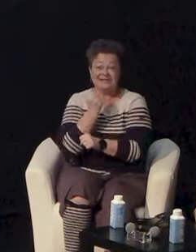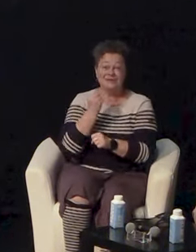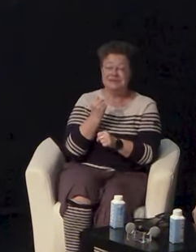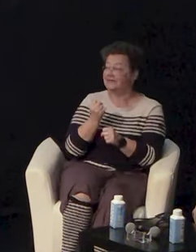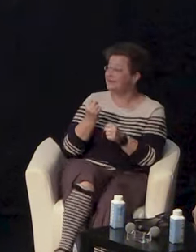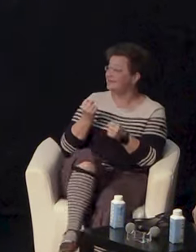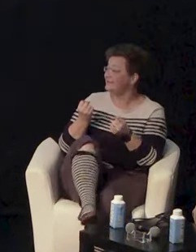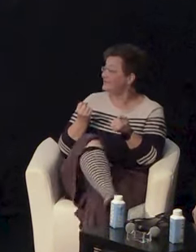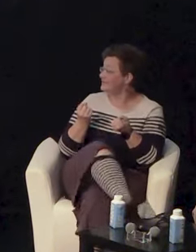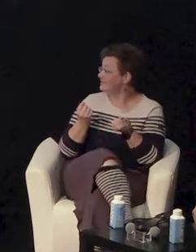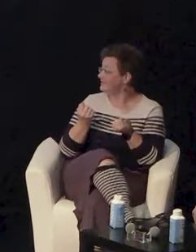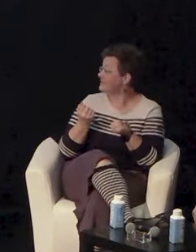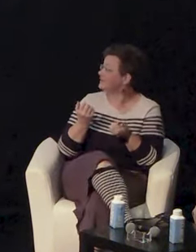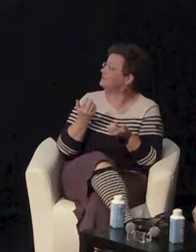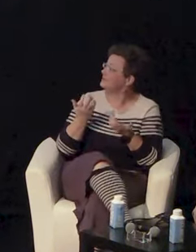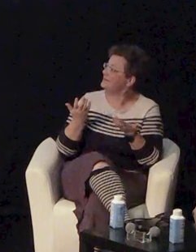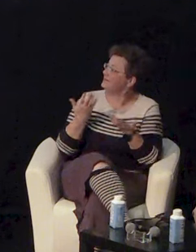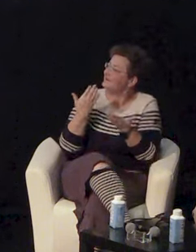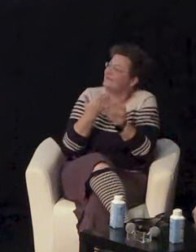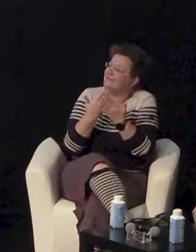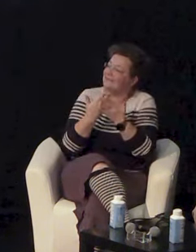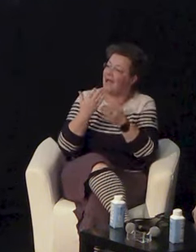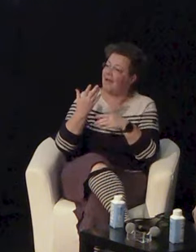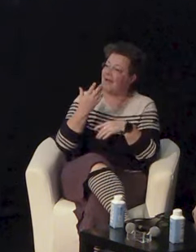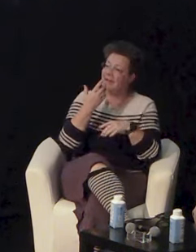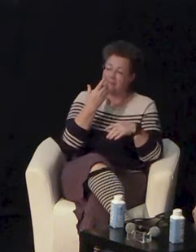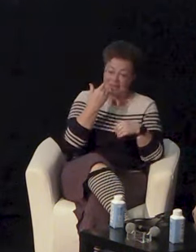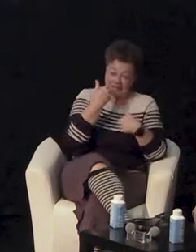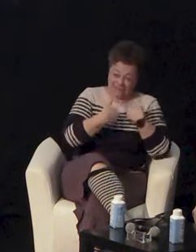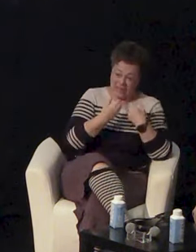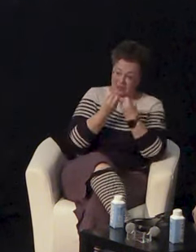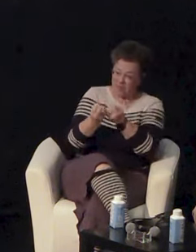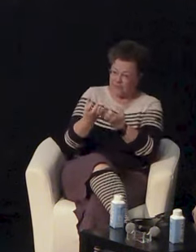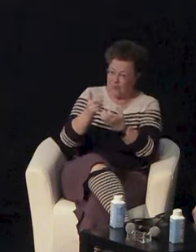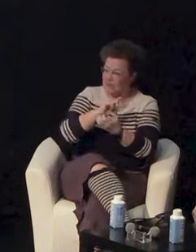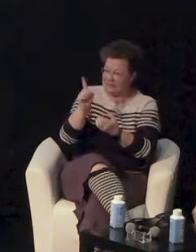j'arrivais quand même à prendre des notes. Je peux dire que je suis un peu une superwoman.